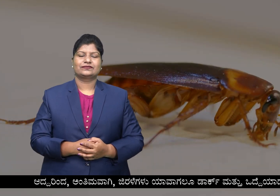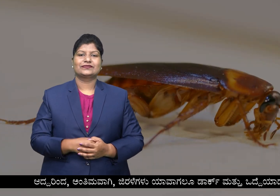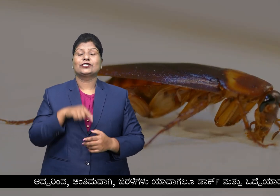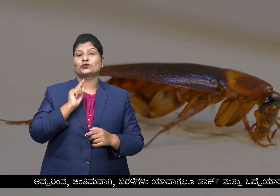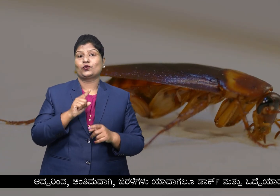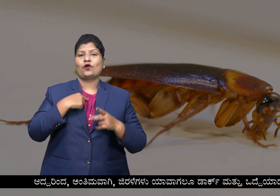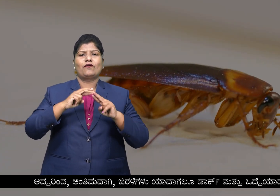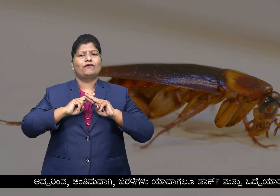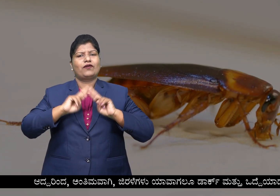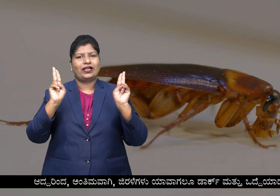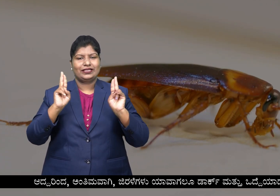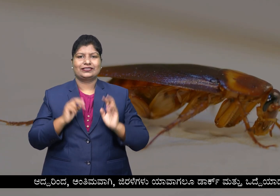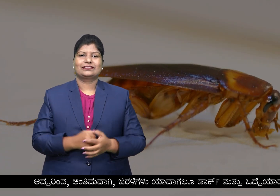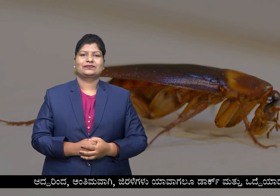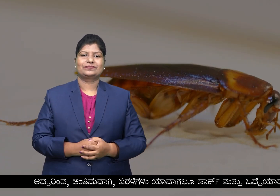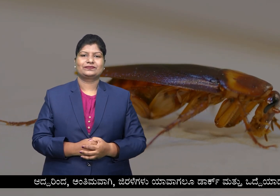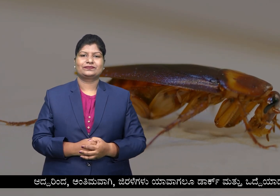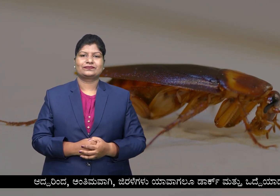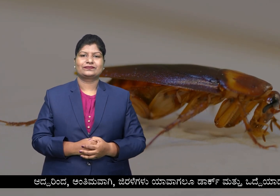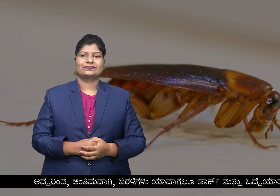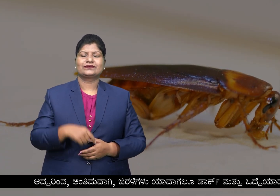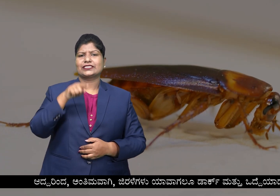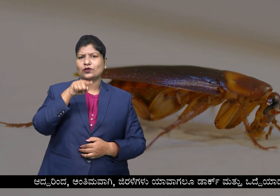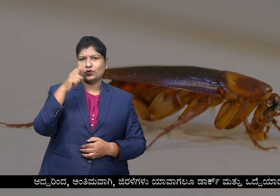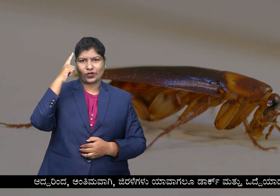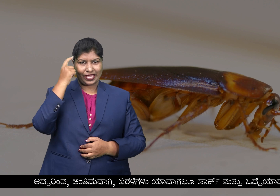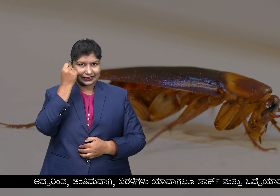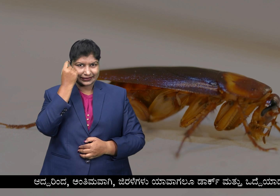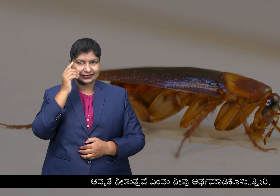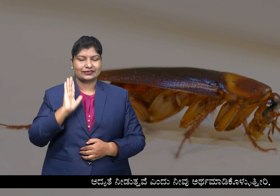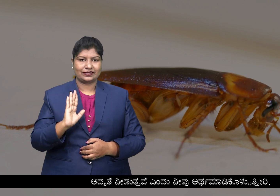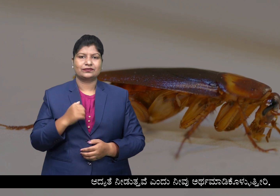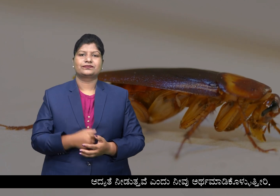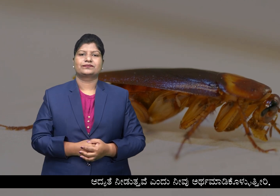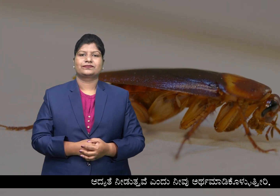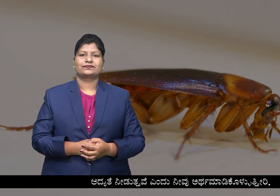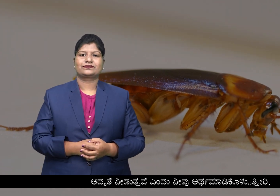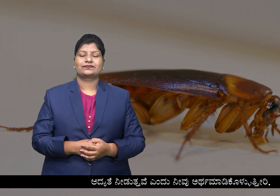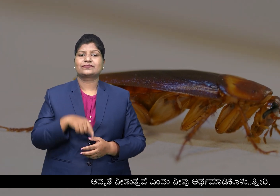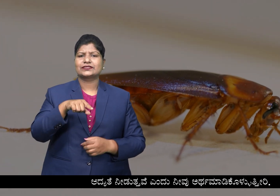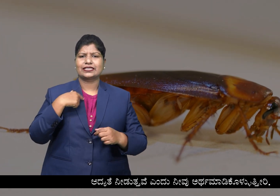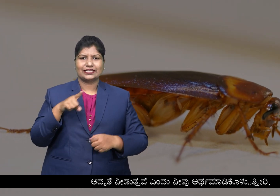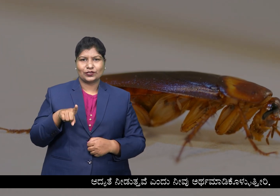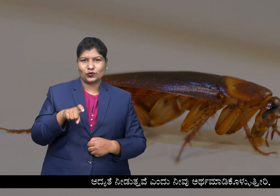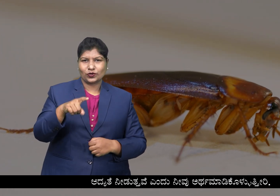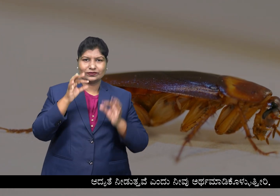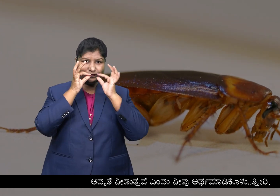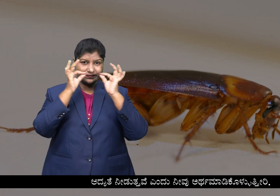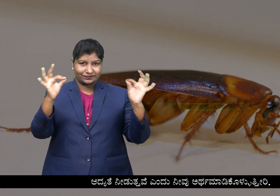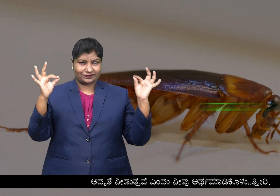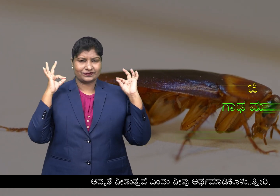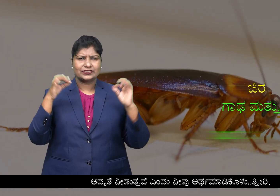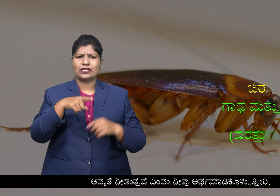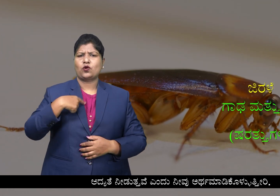ಆದ್ರಿಂದ ಅಂತಿಮವಾಗಿ ಜಿರಳೆಗಳು ಯಾವಾಗಲೂ ಡಾರ್ಕ್ ಮತ್ತು ಒದ್ದೆಯಾದ ಪರಿಸ್ಥಿತಿಗಳಿಗೆ ಆದ್ಯತೆ ನೀಡುತ್ತವೆ ಎಂದು ನೀವು ಅರ್ಥ ಮಾಡ್ಕೊಳ್ತೀರಿ.